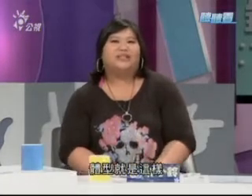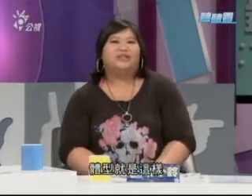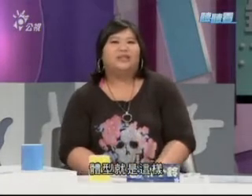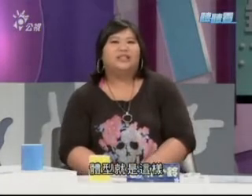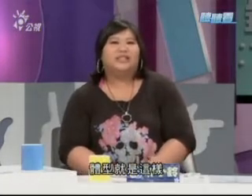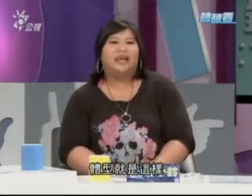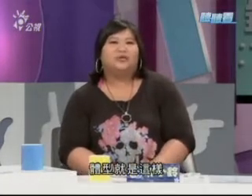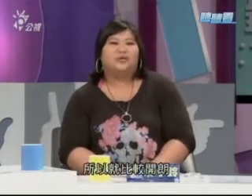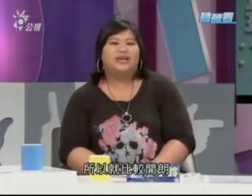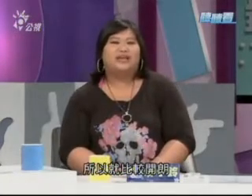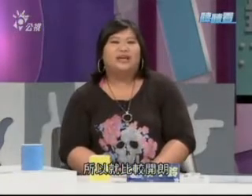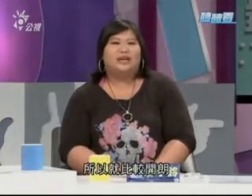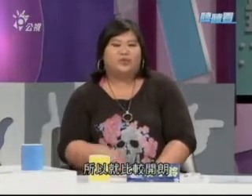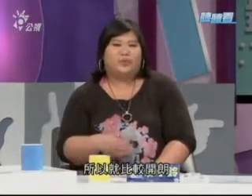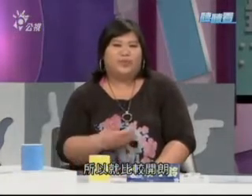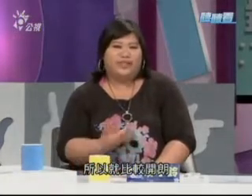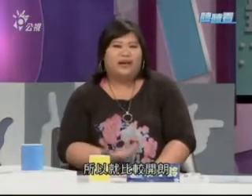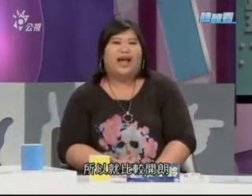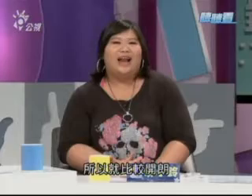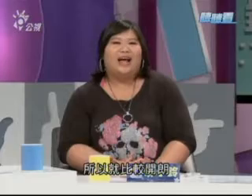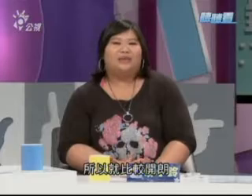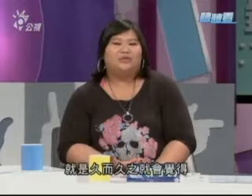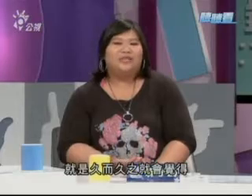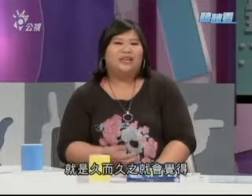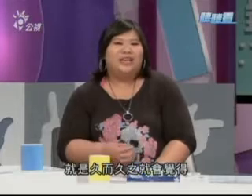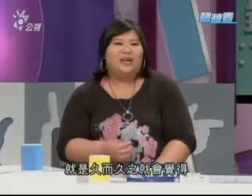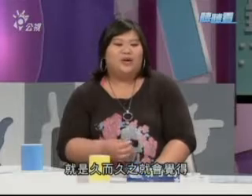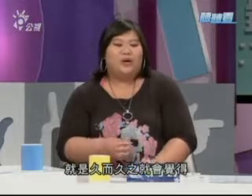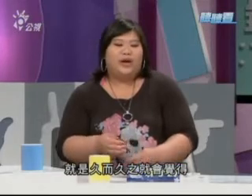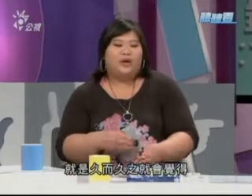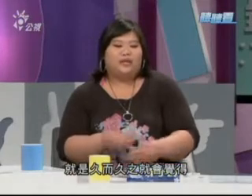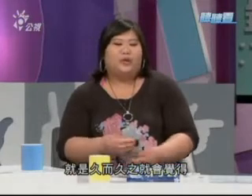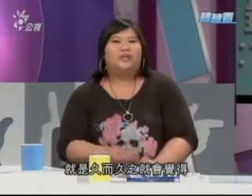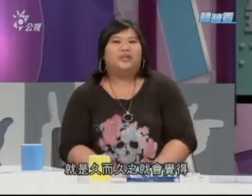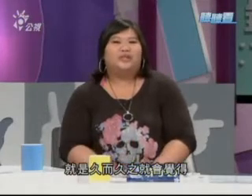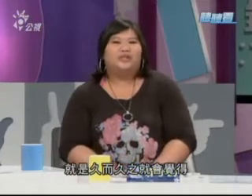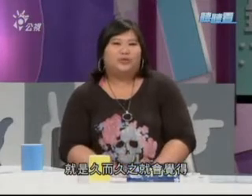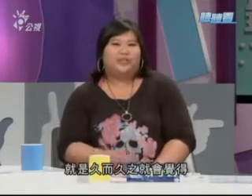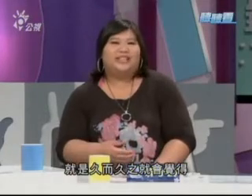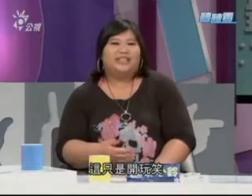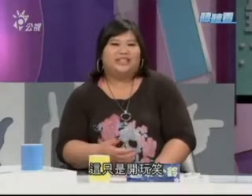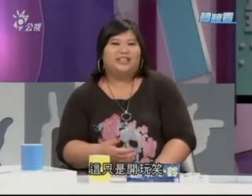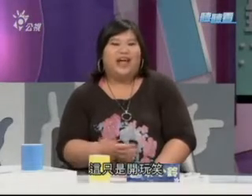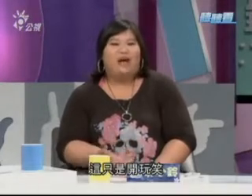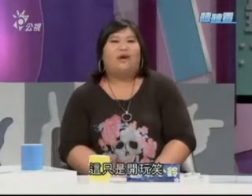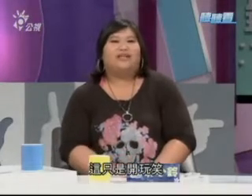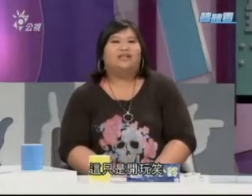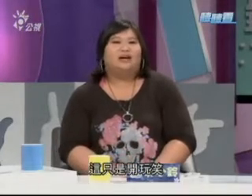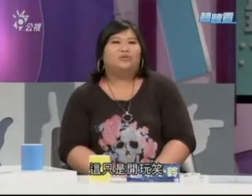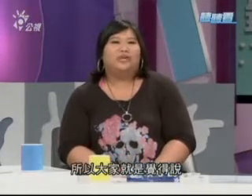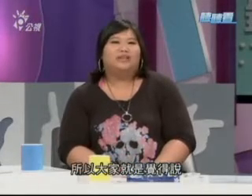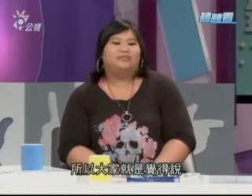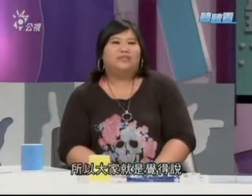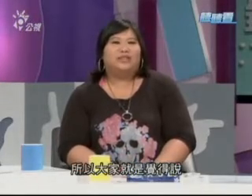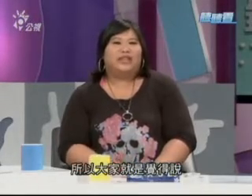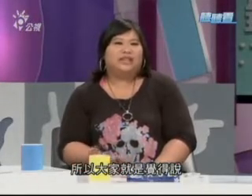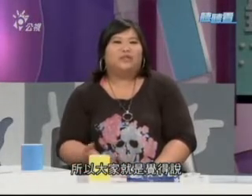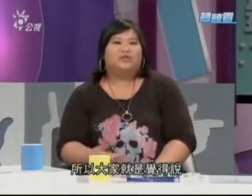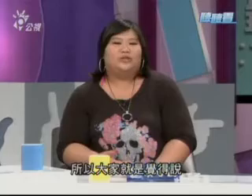型就是这样，所以就比较开朗，就是会久而久之就会觉得这只是开玩笑，所以大家就是觉